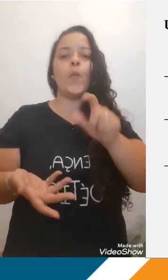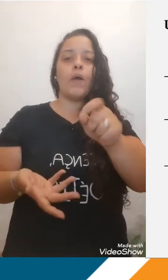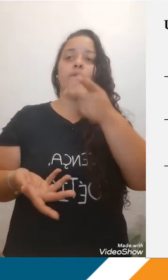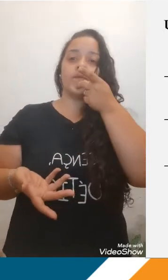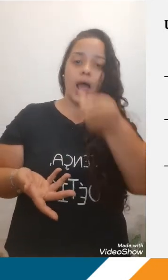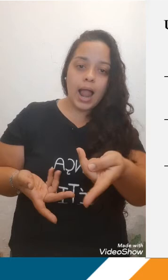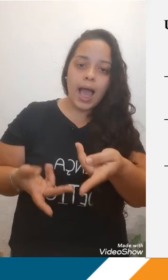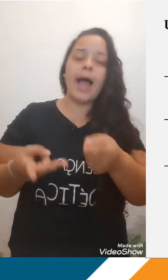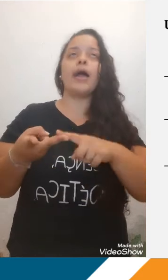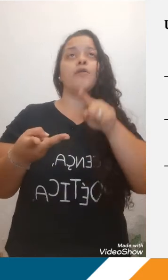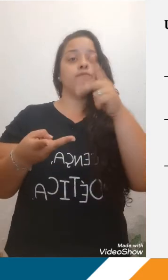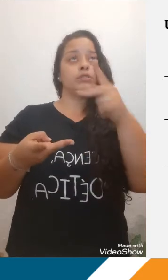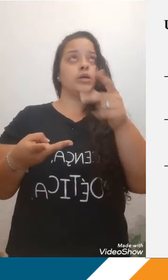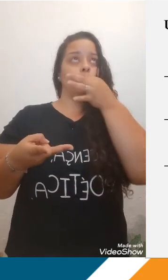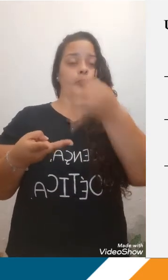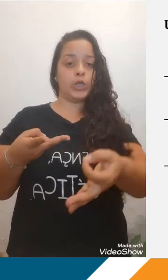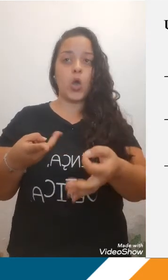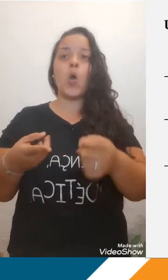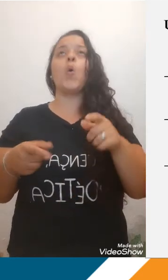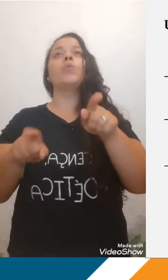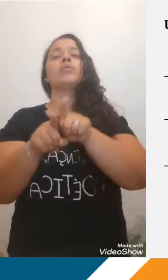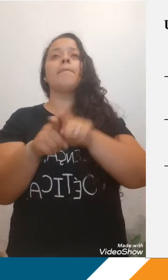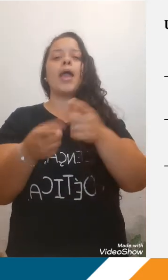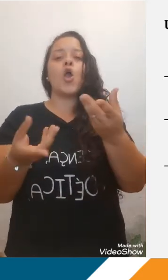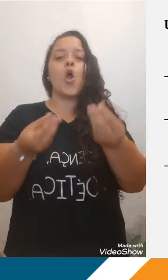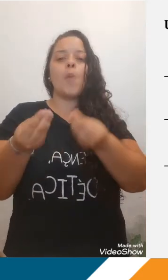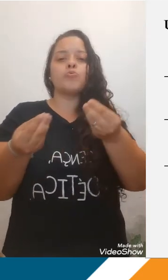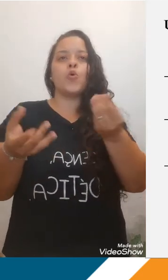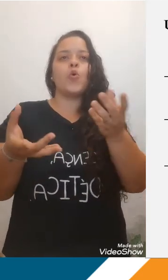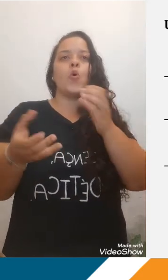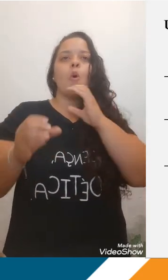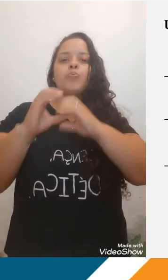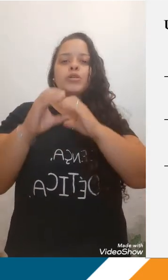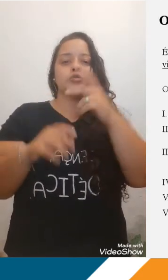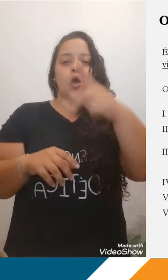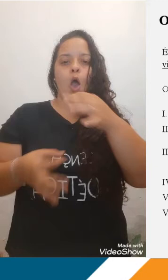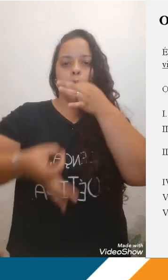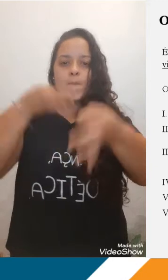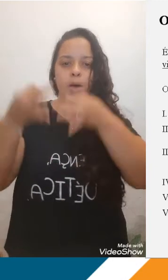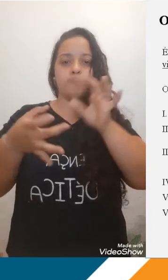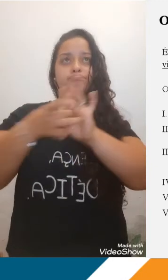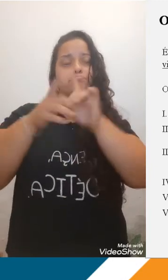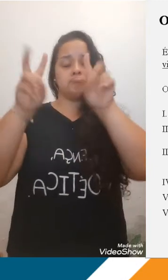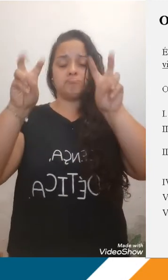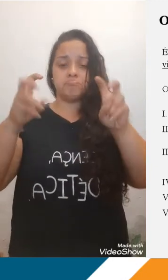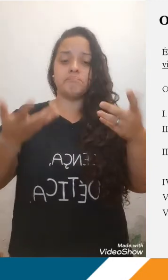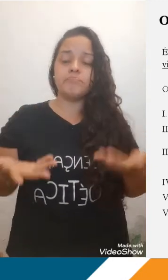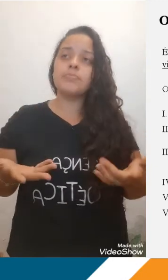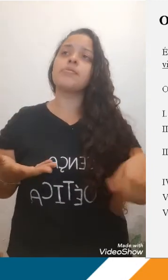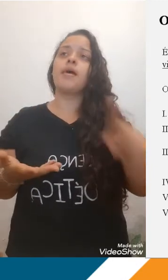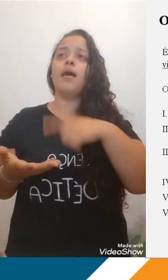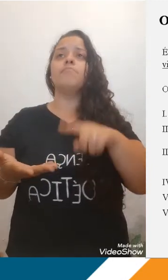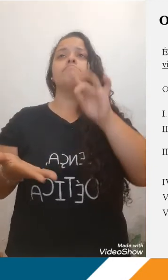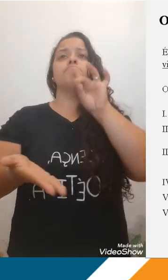está desenvolvendo ali e que ele está se comunicando com o seu argumento. Bom, um